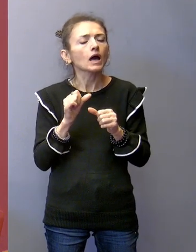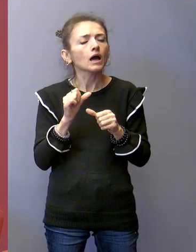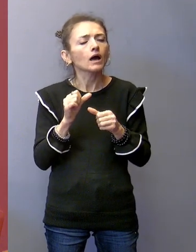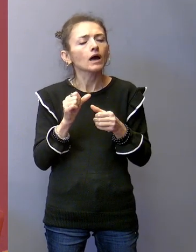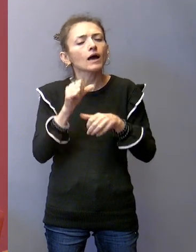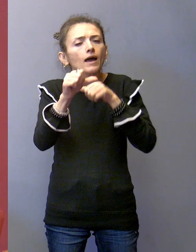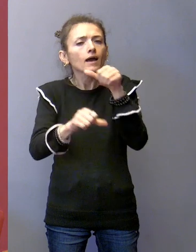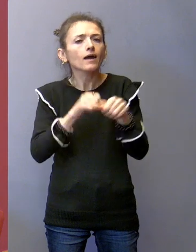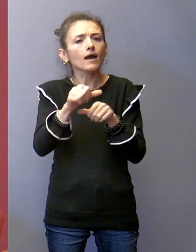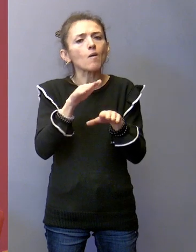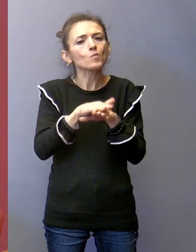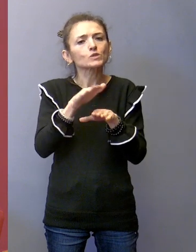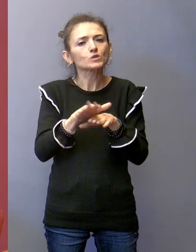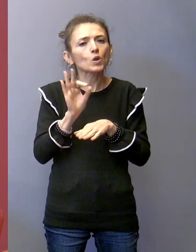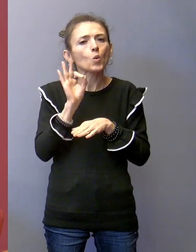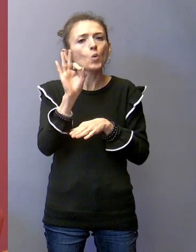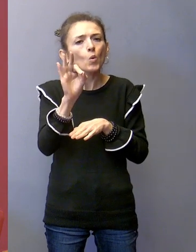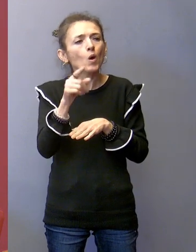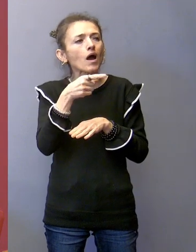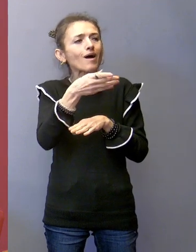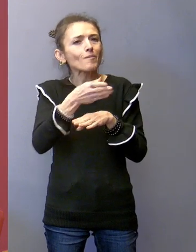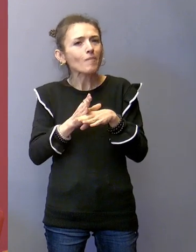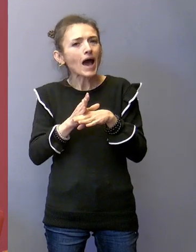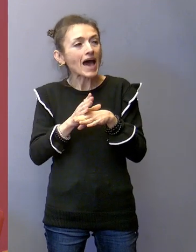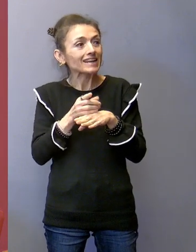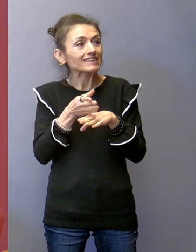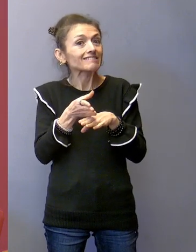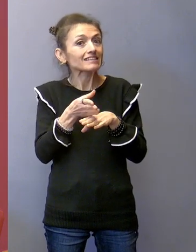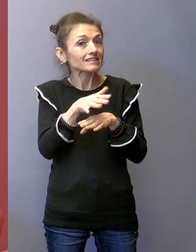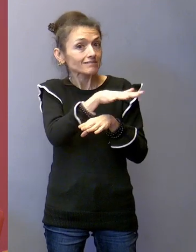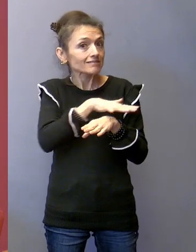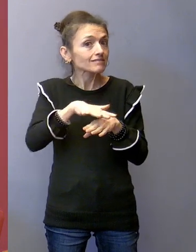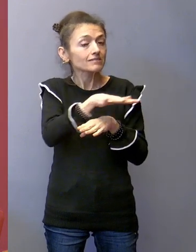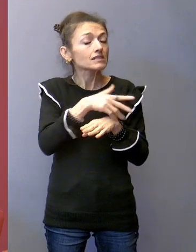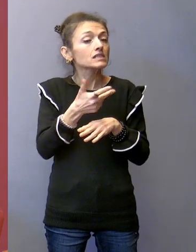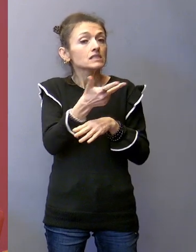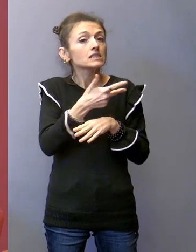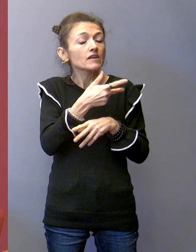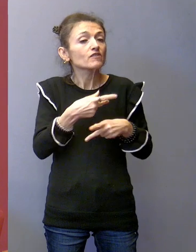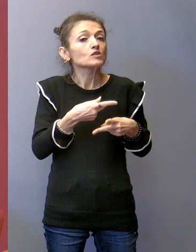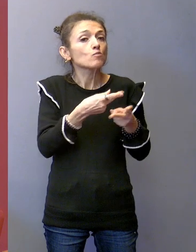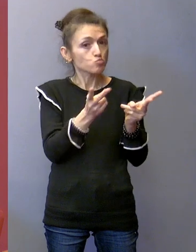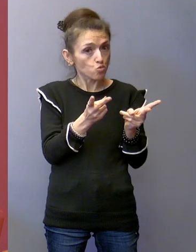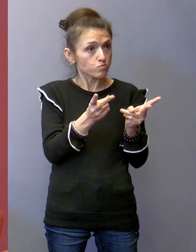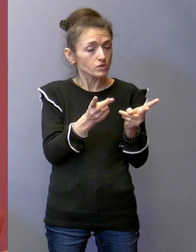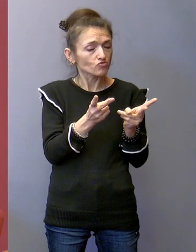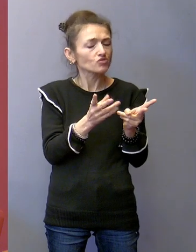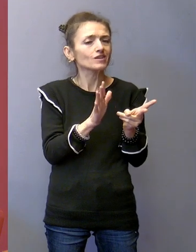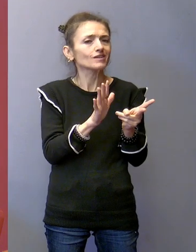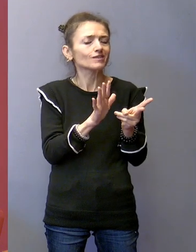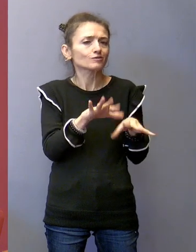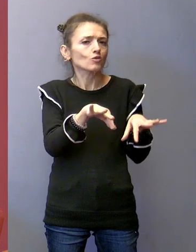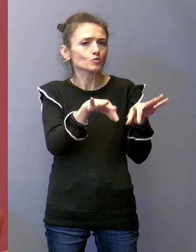ancora rimaste a servizi pubblici che non sono più attuali cioè dove il servizio pubblico non è più effettivamente